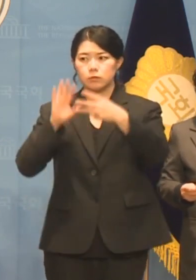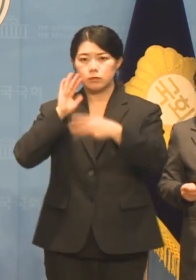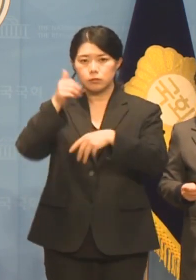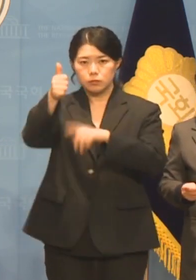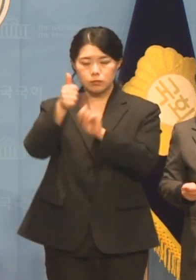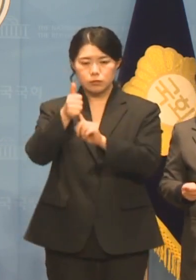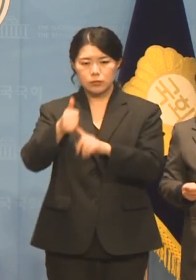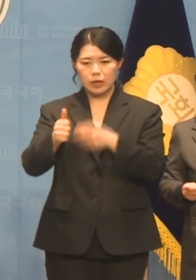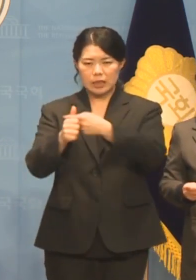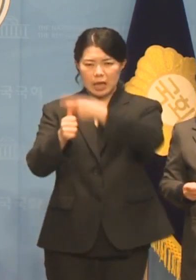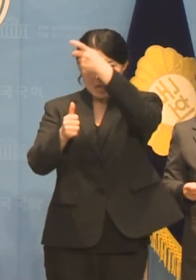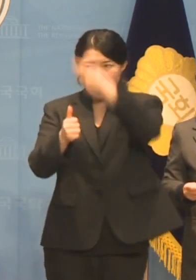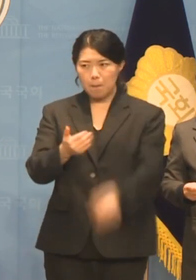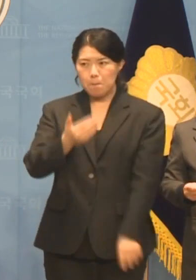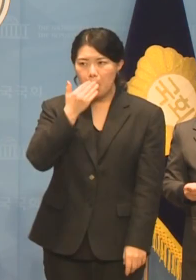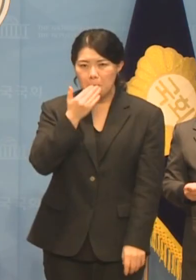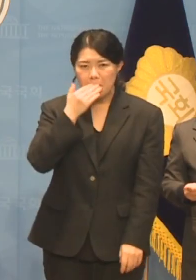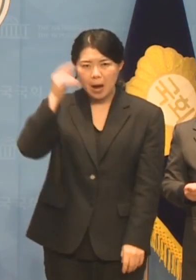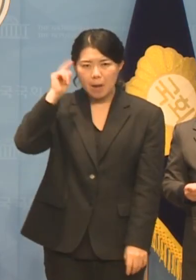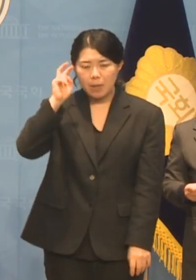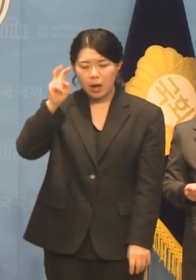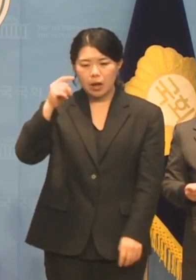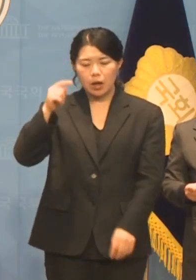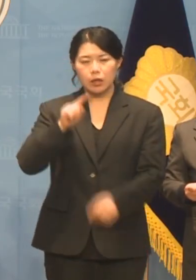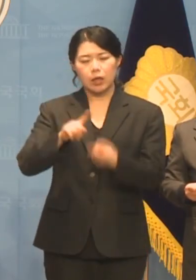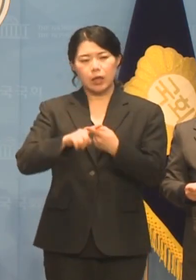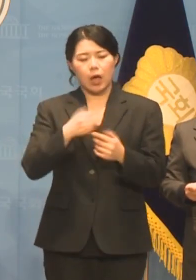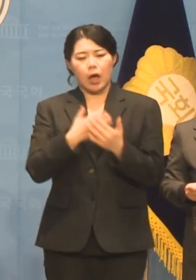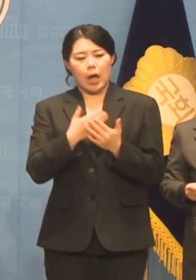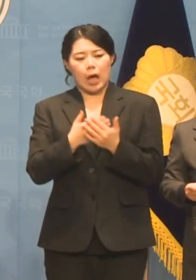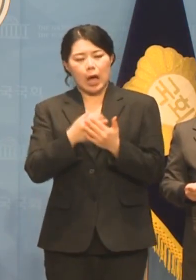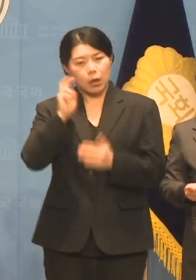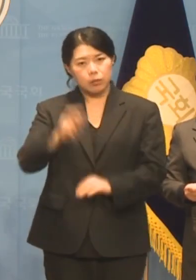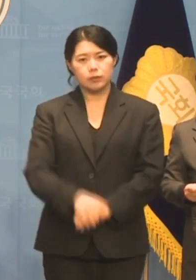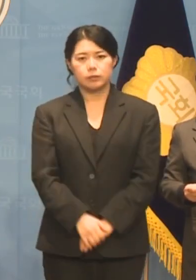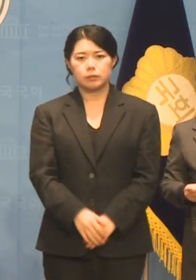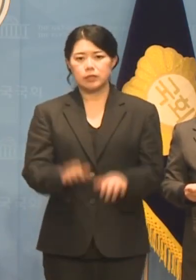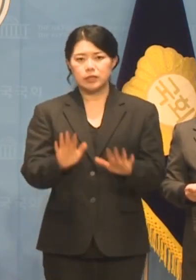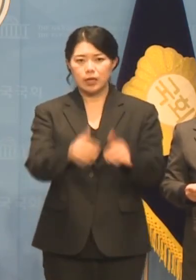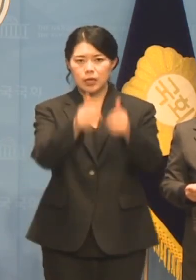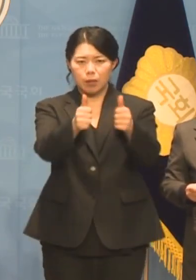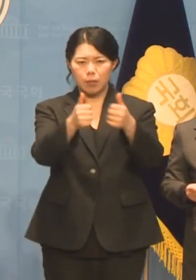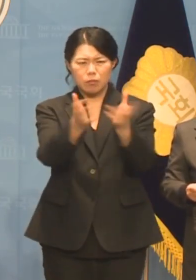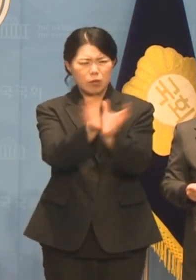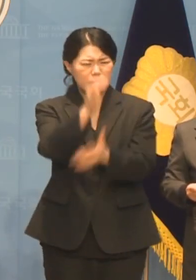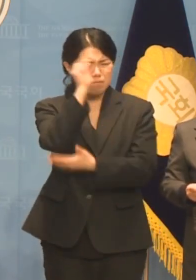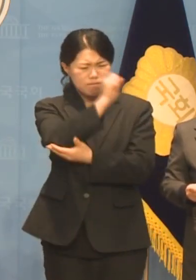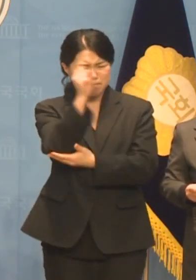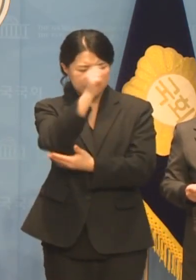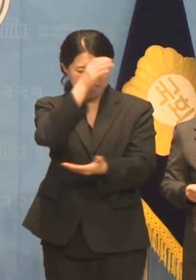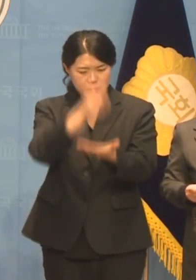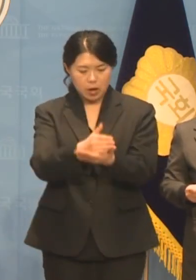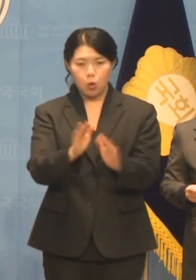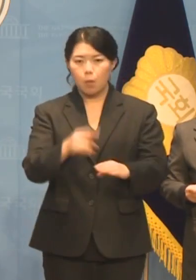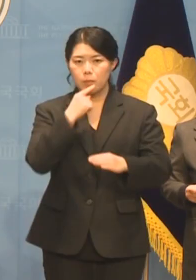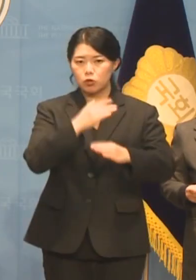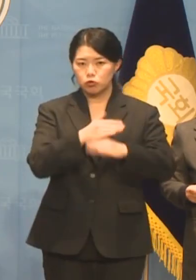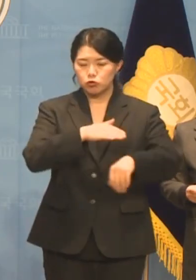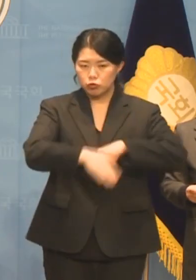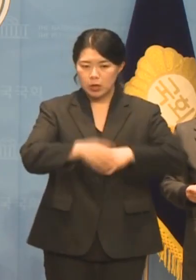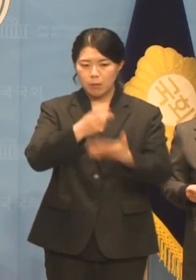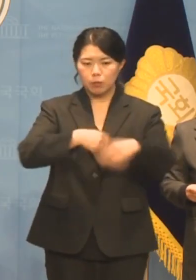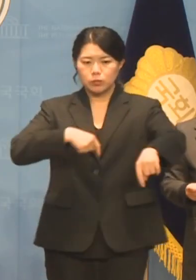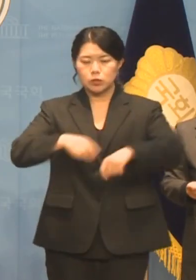대통령이 탄핵될 가능성에 대한 두려움의 발로입니다. 이제는 사법부를 비열하게 흔들지 말고 민주주의와